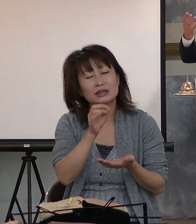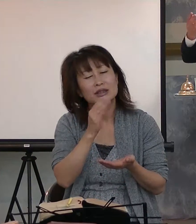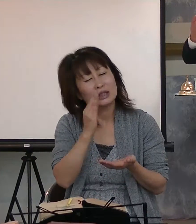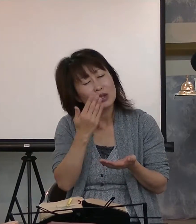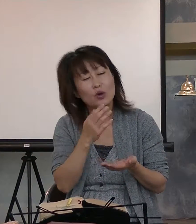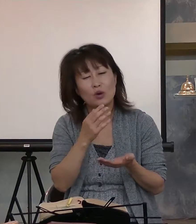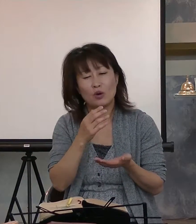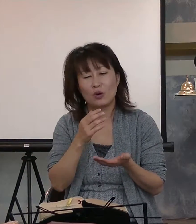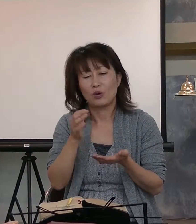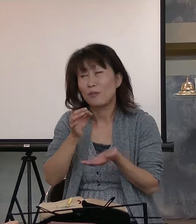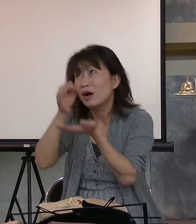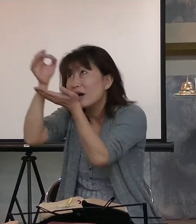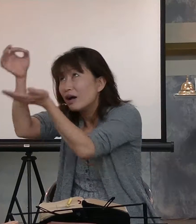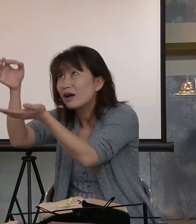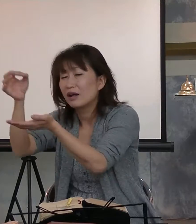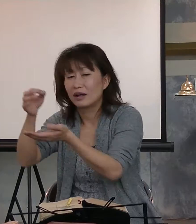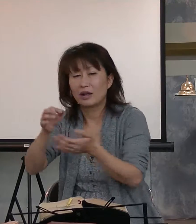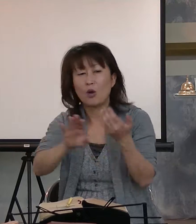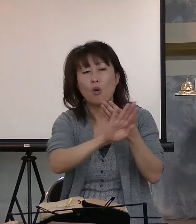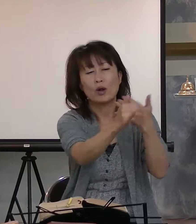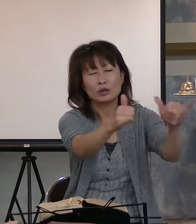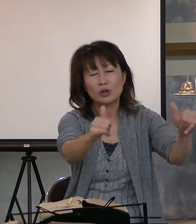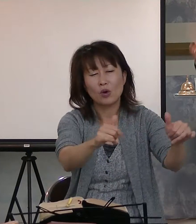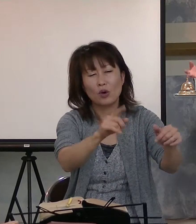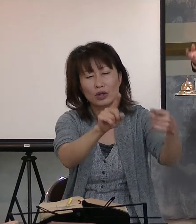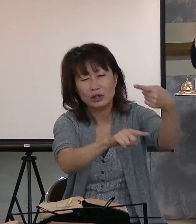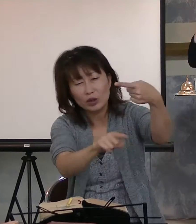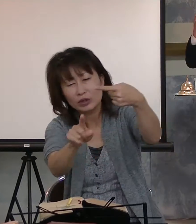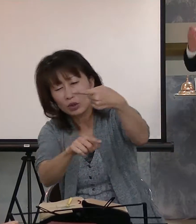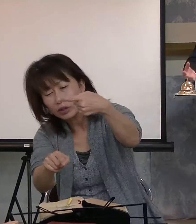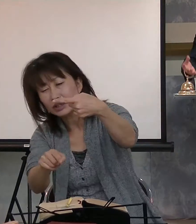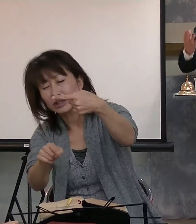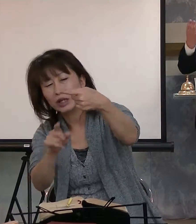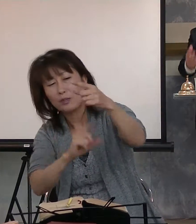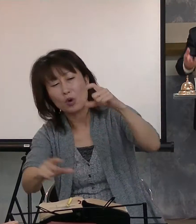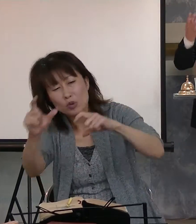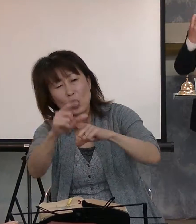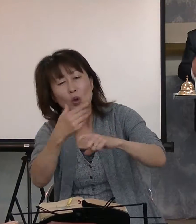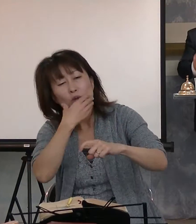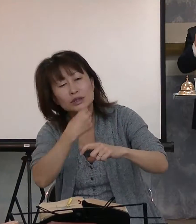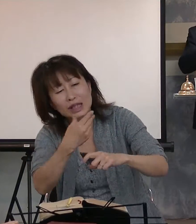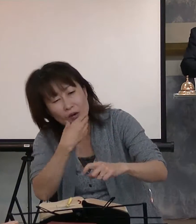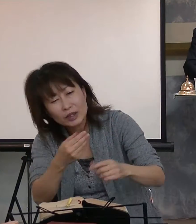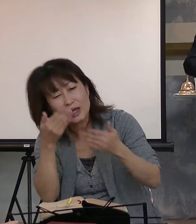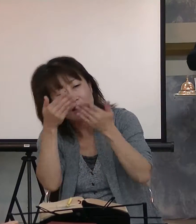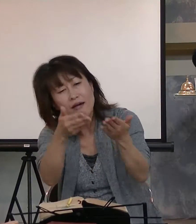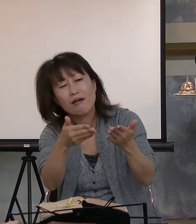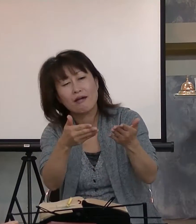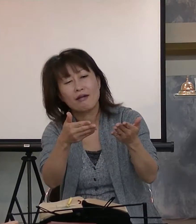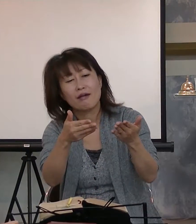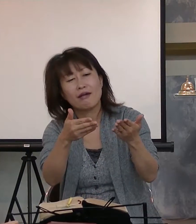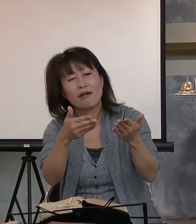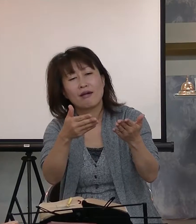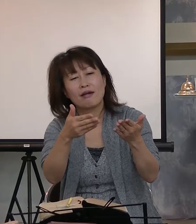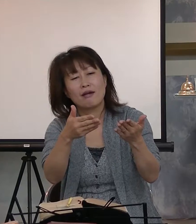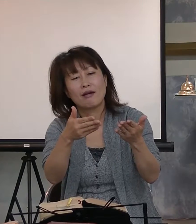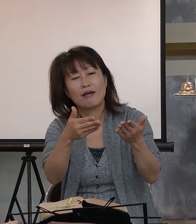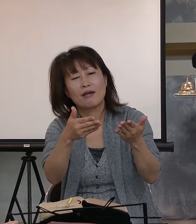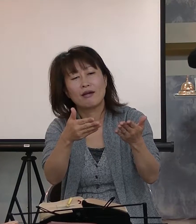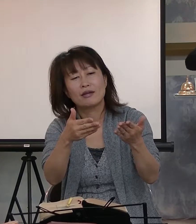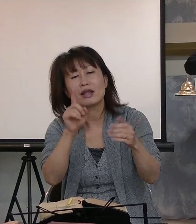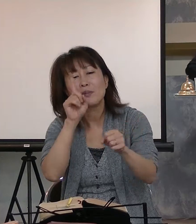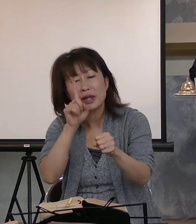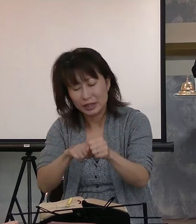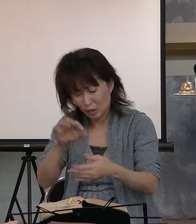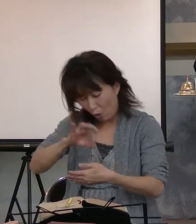もっと救いに預からせるために、一人一人がもっと幸せな人生を送るために神様用いてくださいと